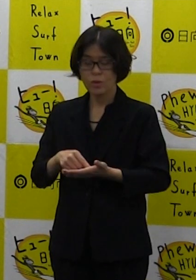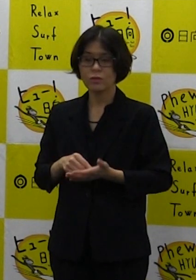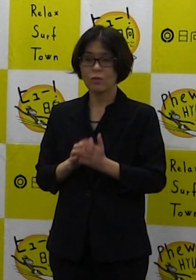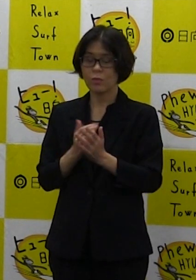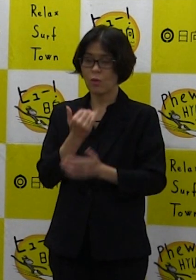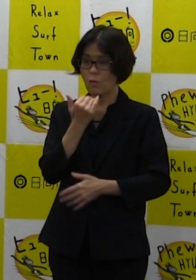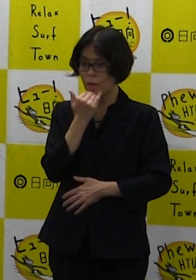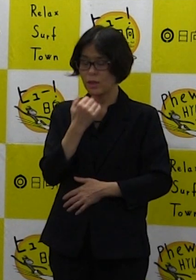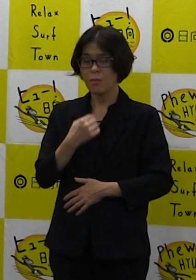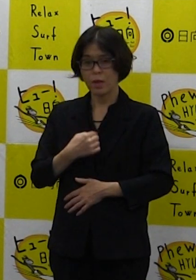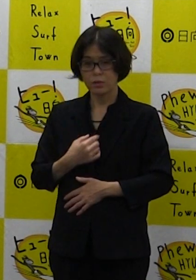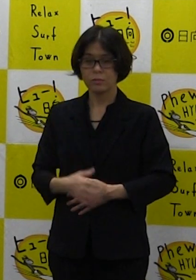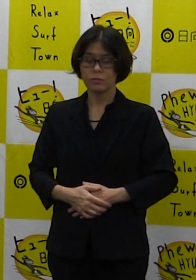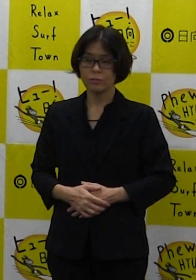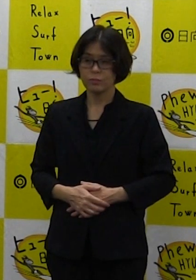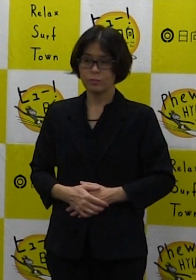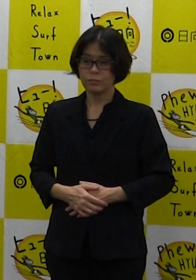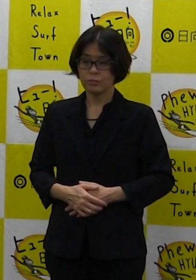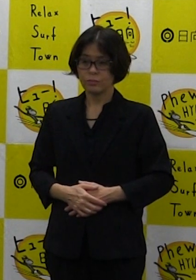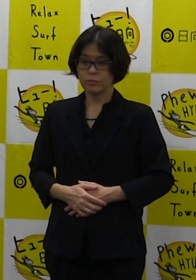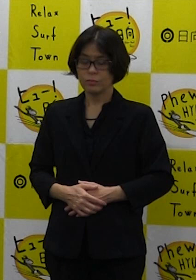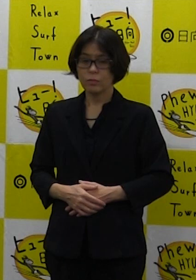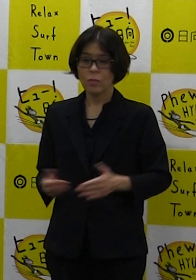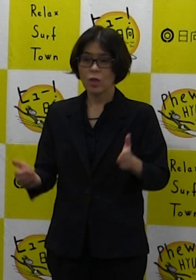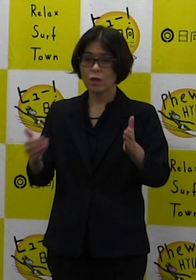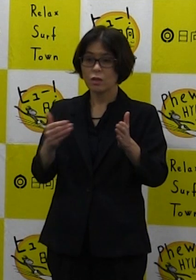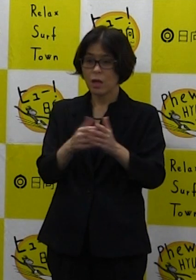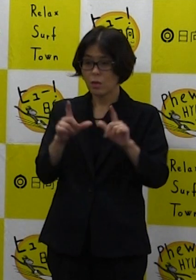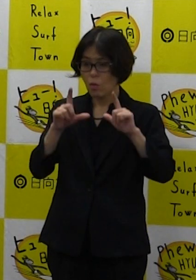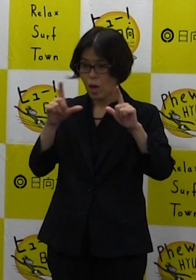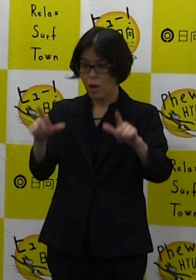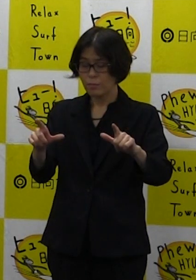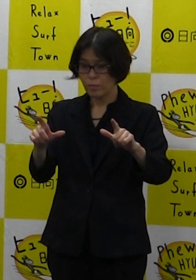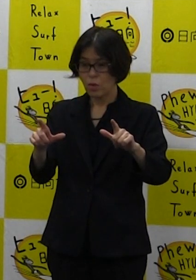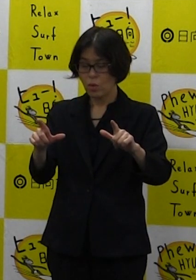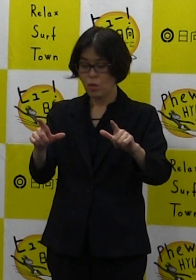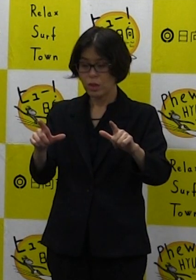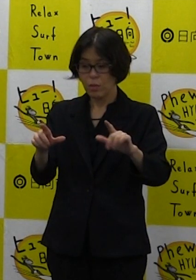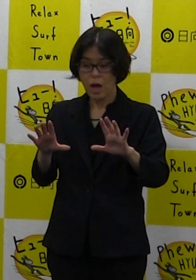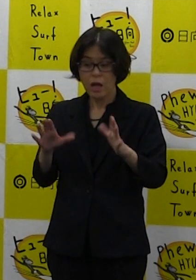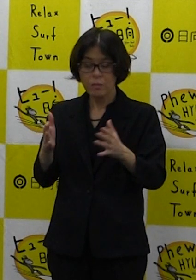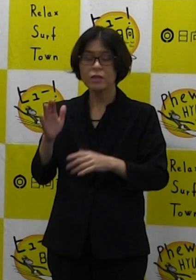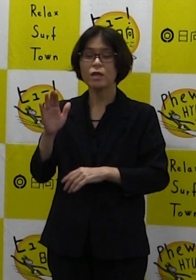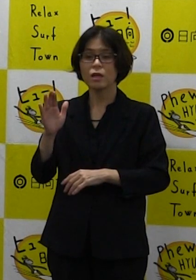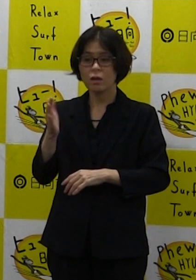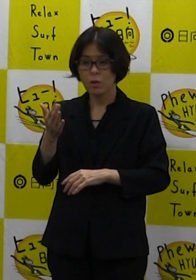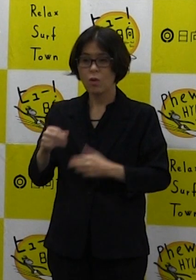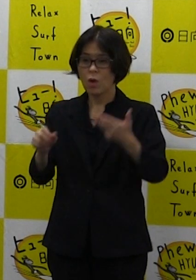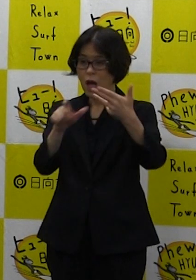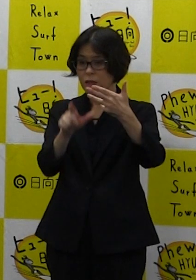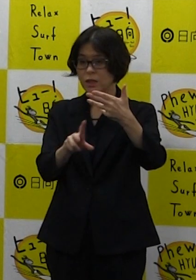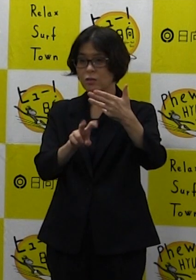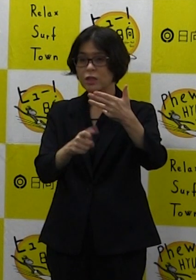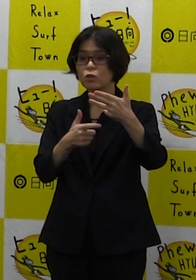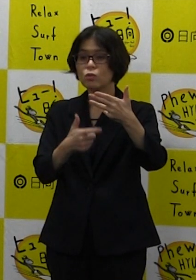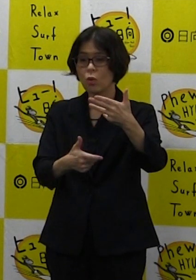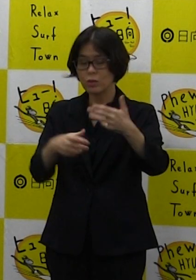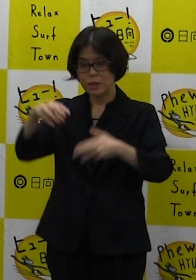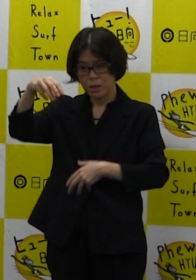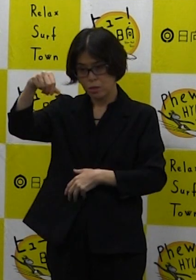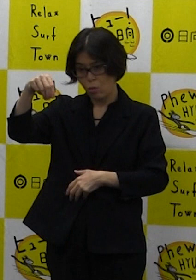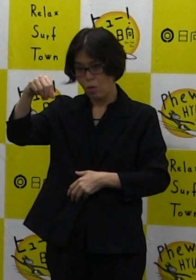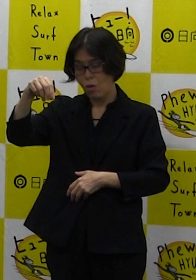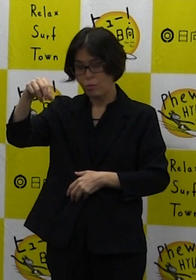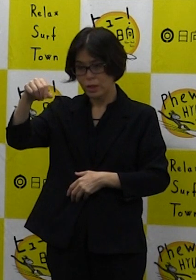お待ちをいたしております最後に発表事項にはありませんが8月26日土曜日